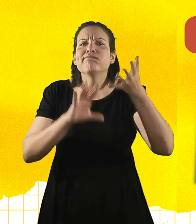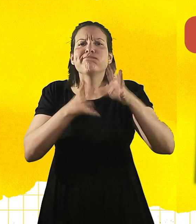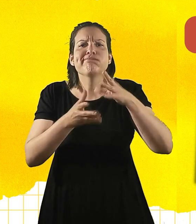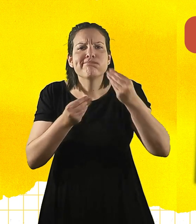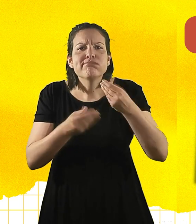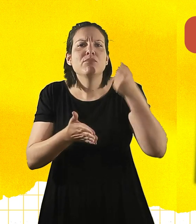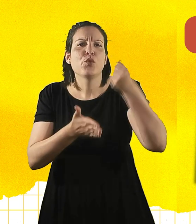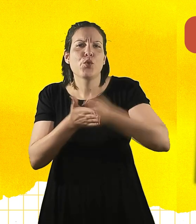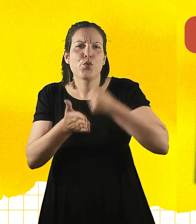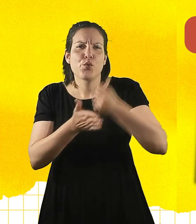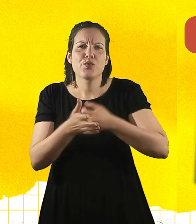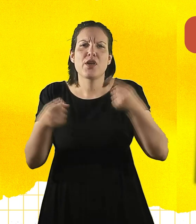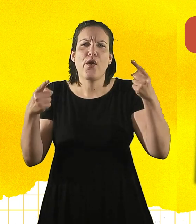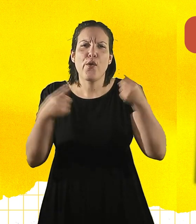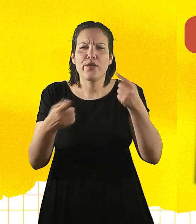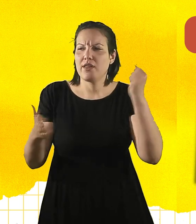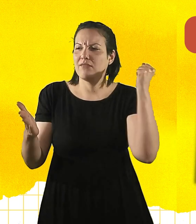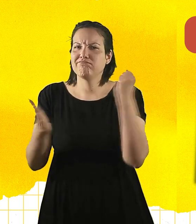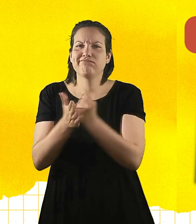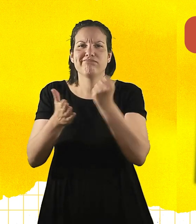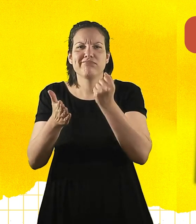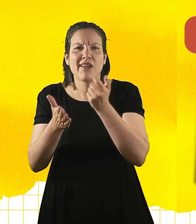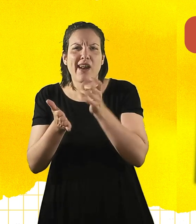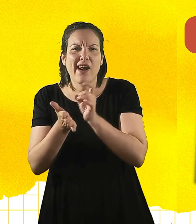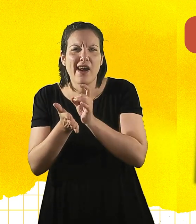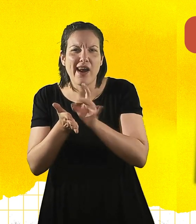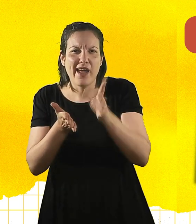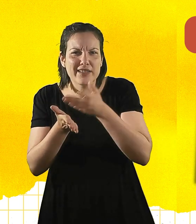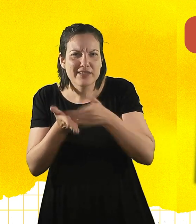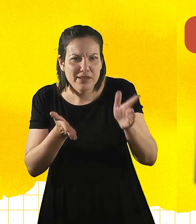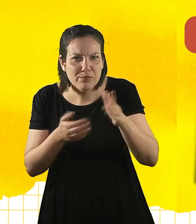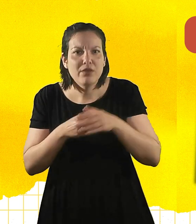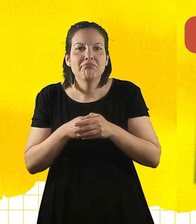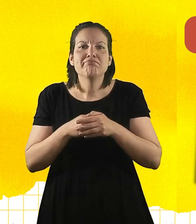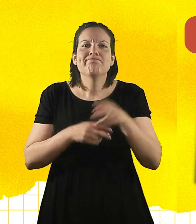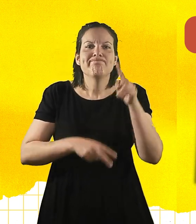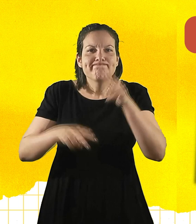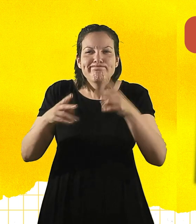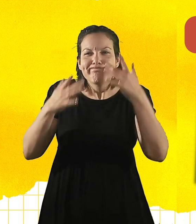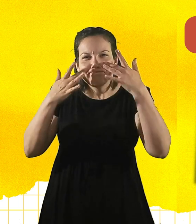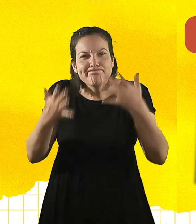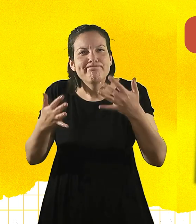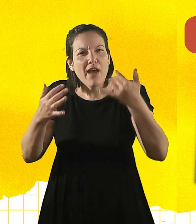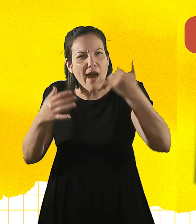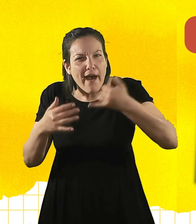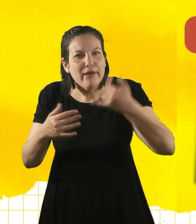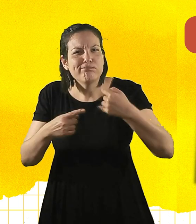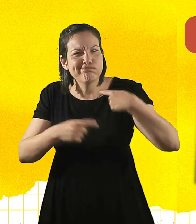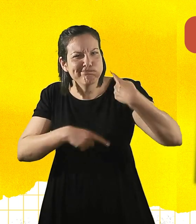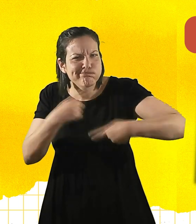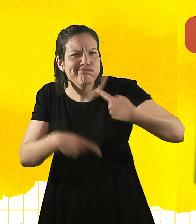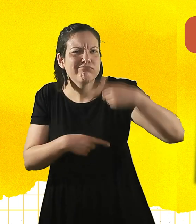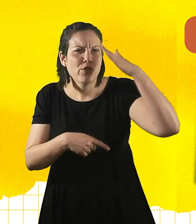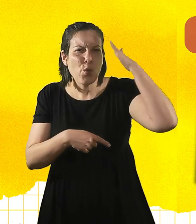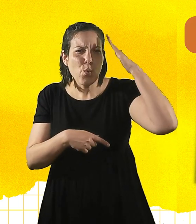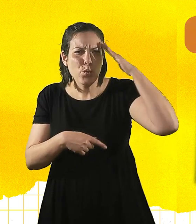contra la estigmatización y el racismo, buscando visibilizar la vigencia y vitalidad de la cultura en el presente.